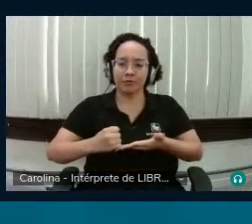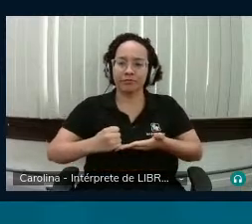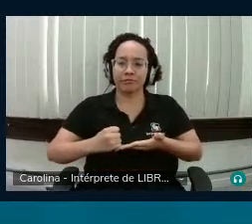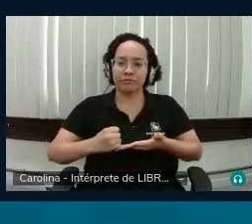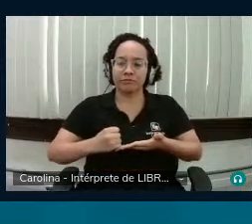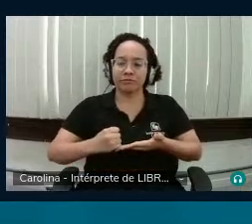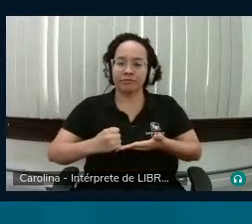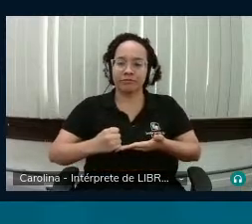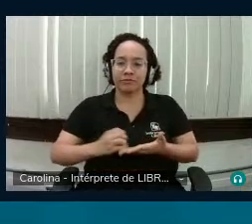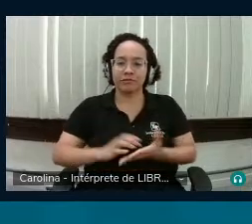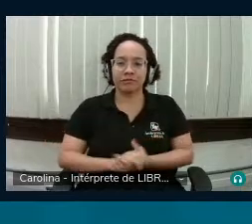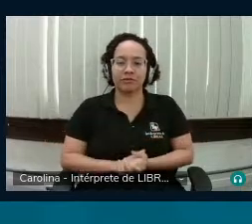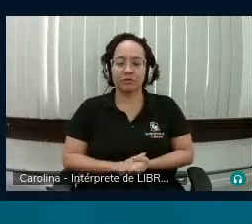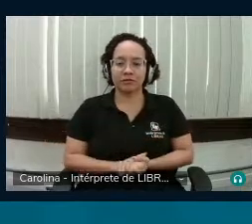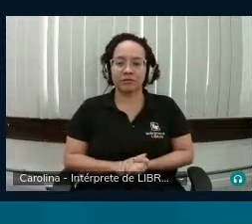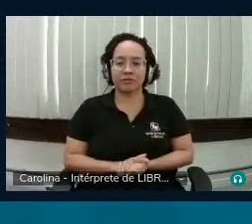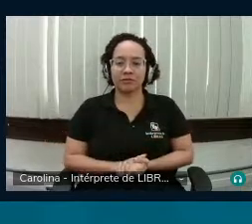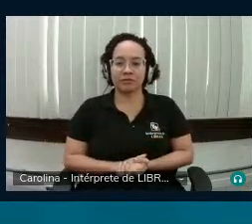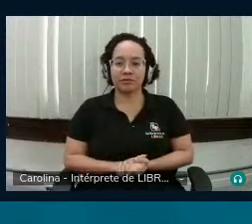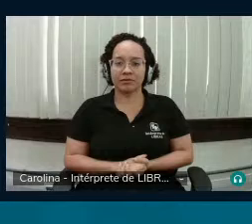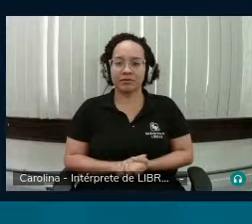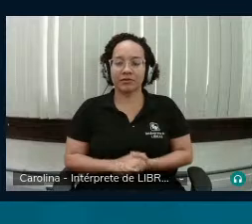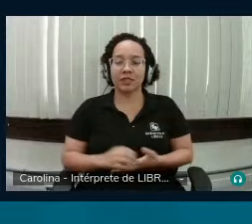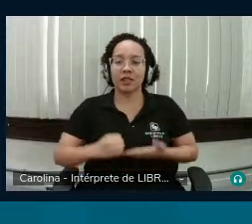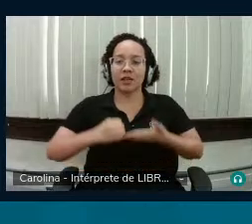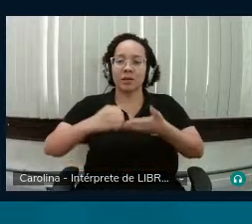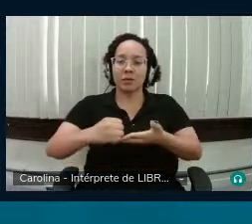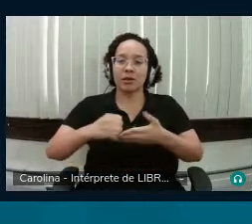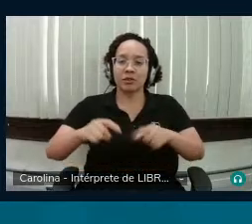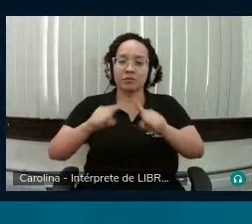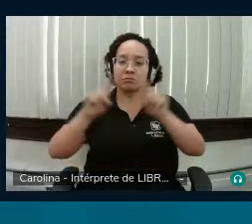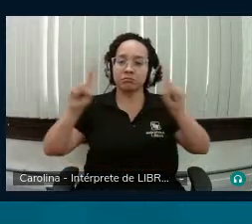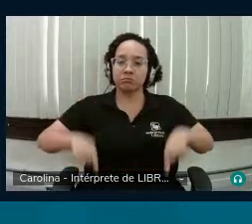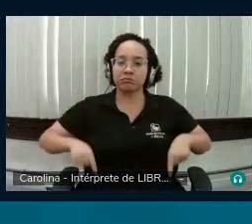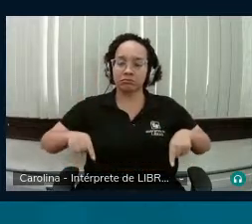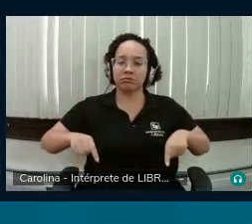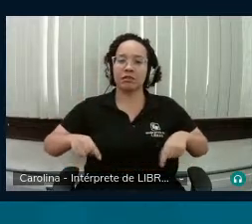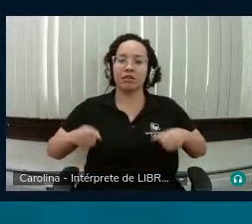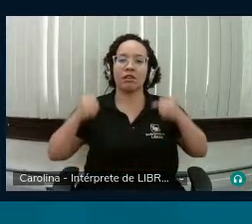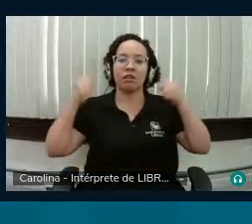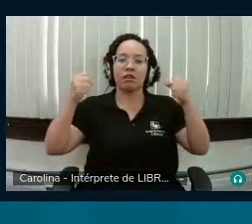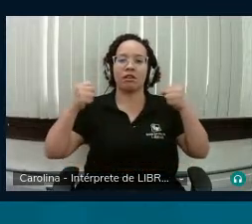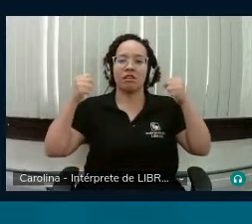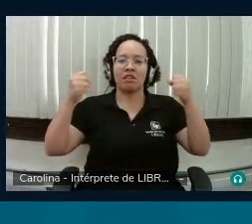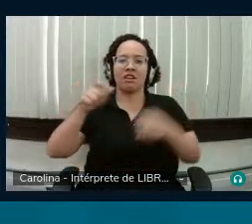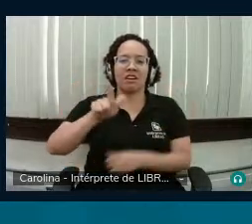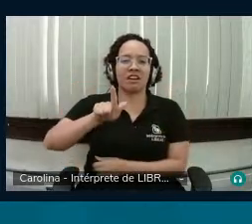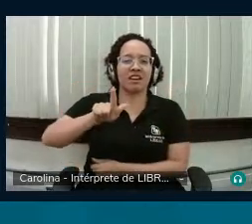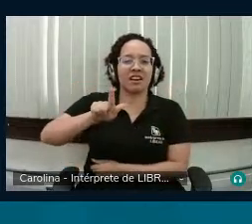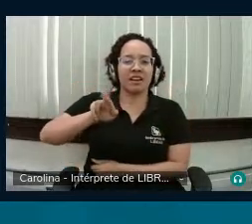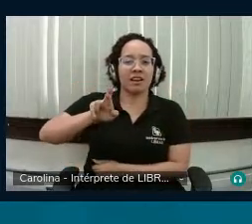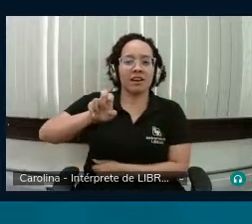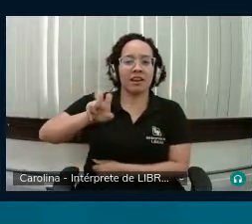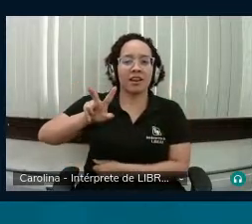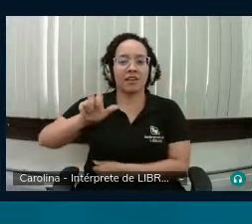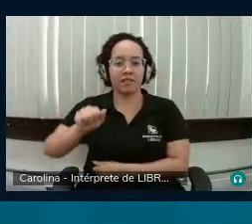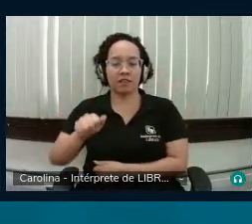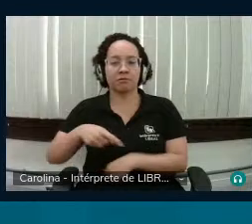aos colegas e às colegas, servidores e servidoras em greve neste momento na rede